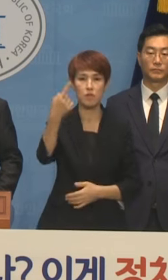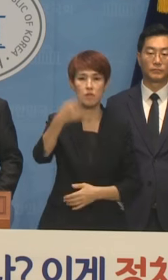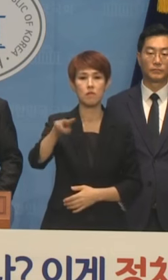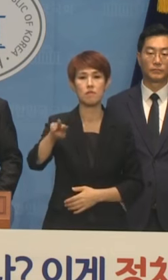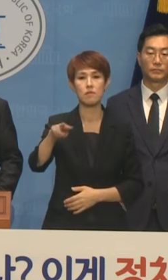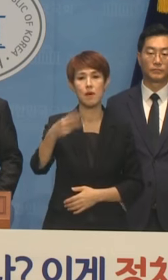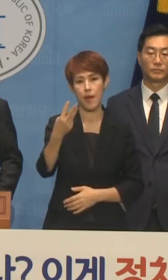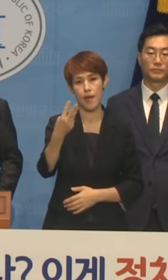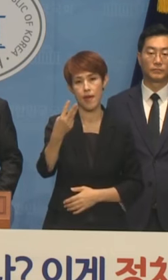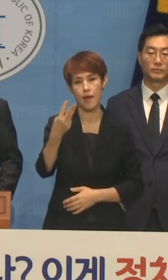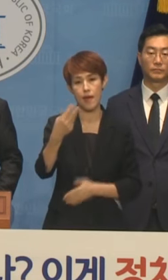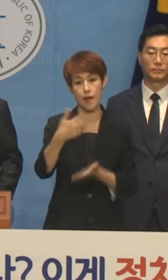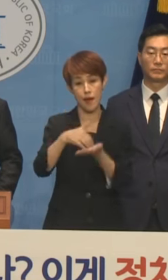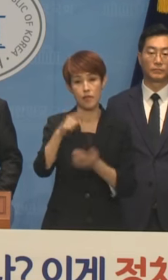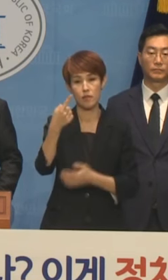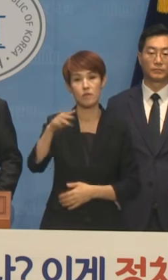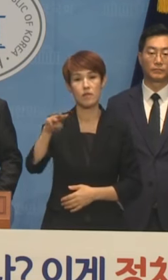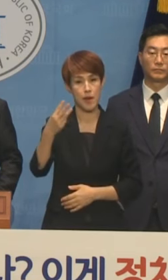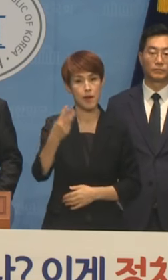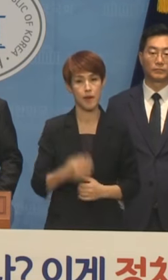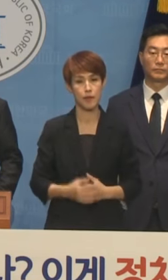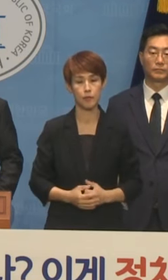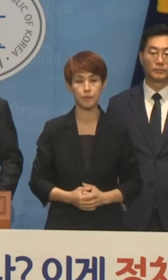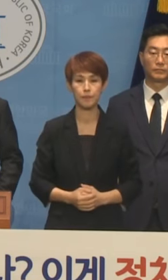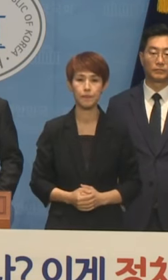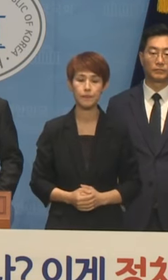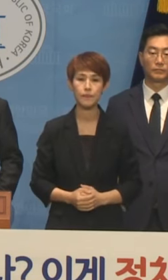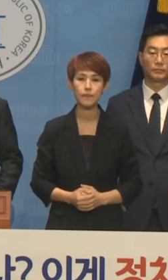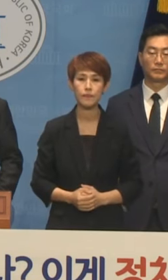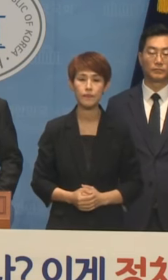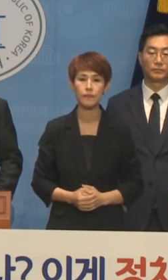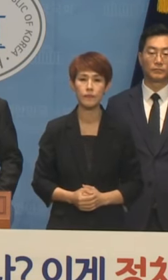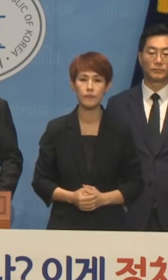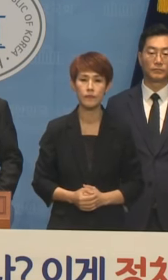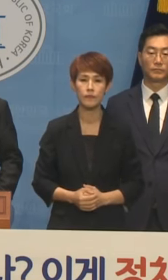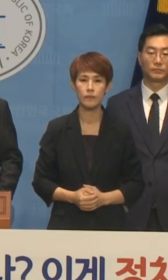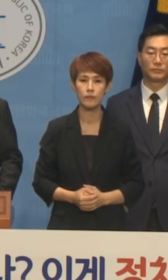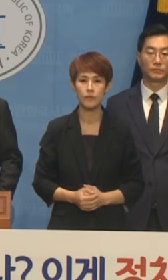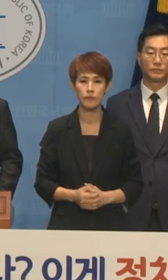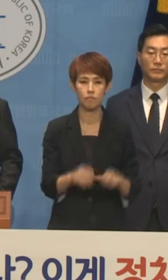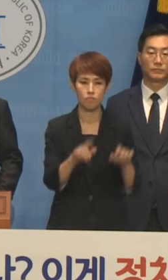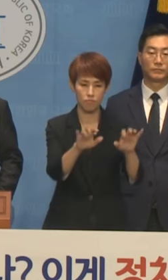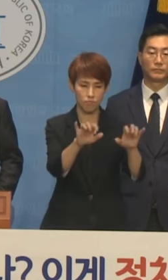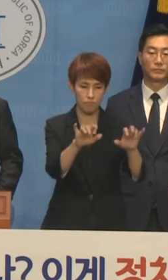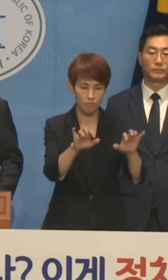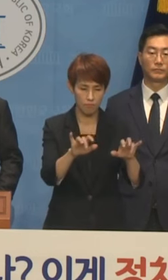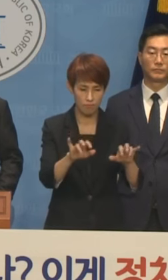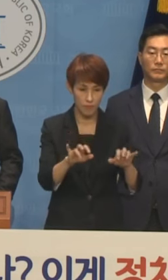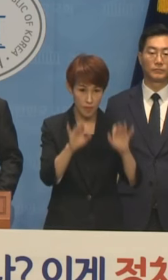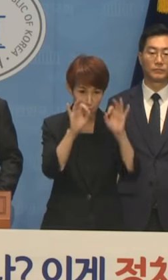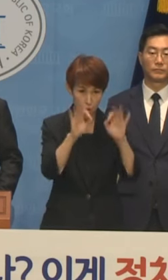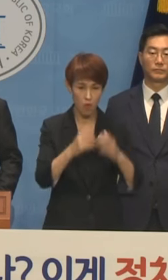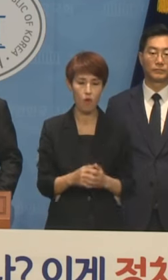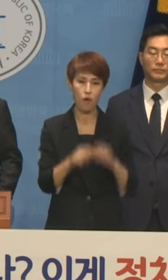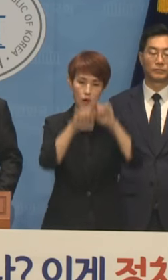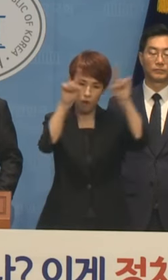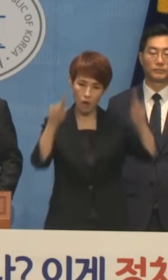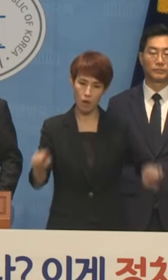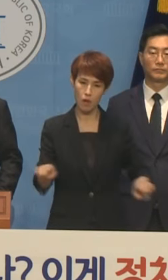개 정도가 됩니다. 그리고 저희가 이걸 이제 텍스트로 전환해서 풀어본 결과 약 한 A4로